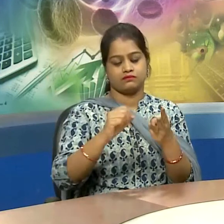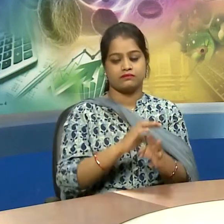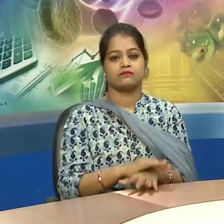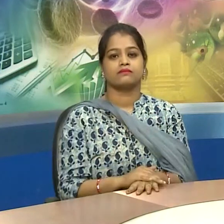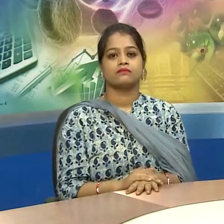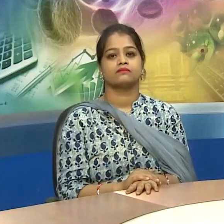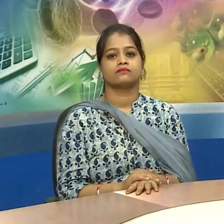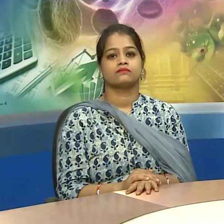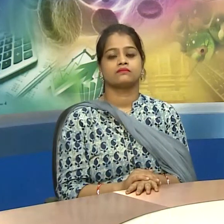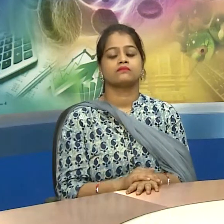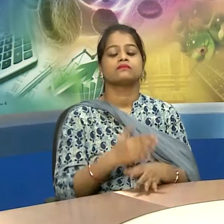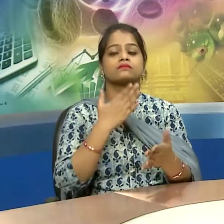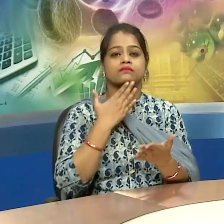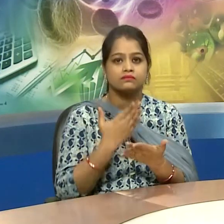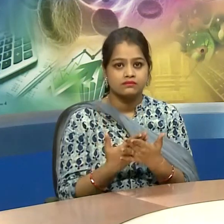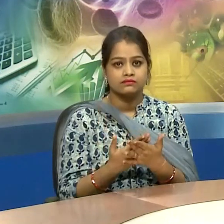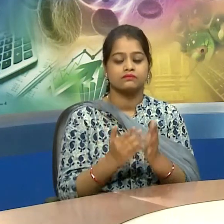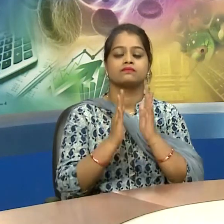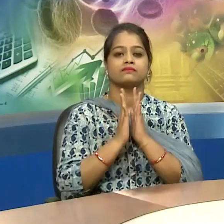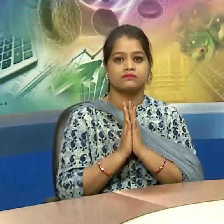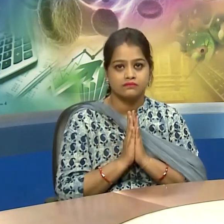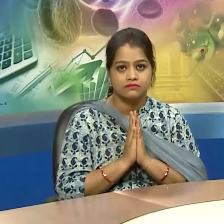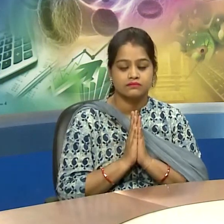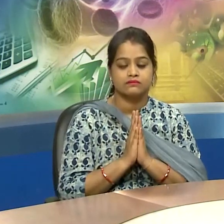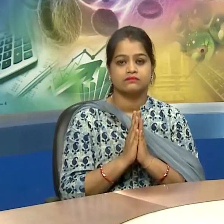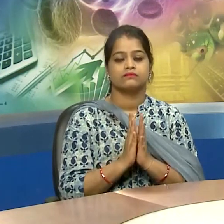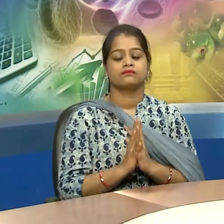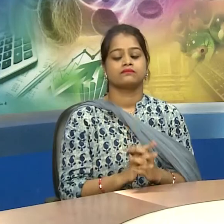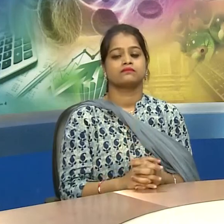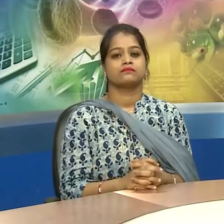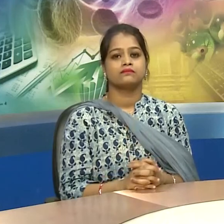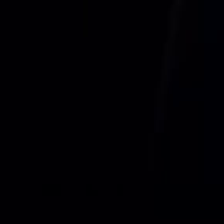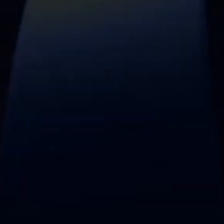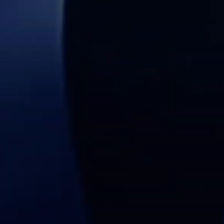धन्यवाद। नमस्कार।